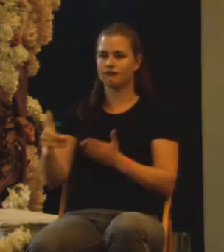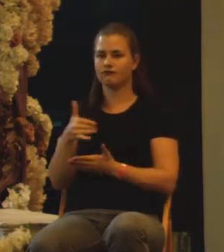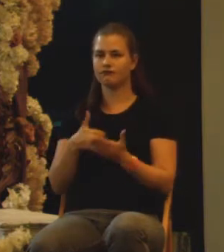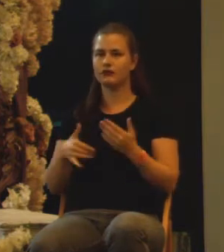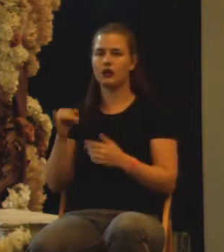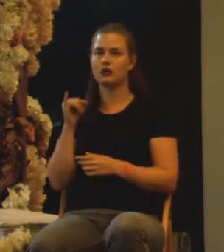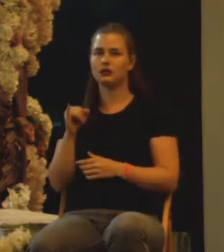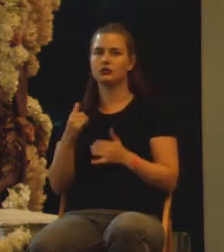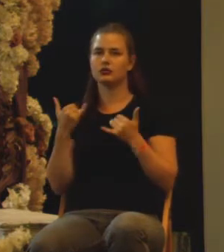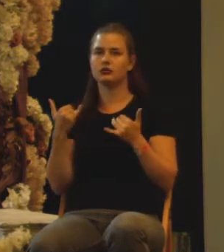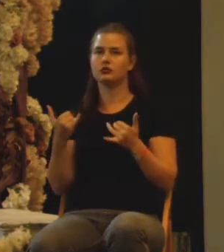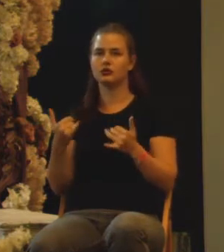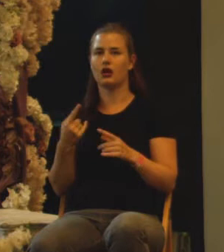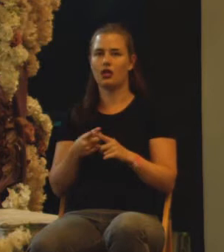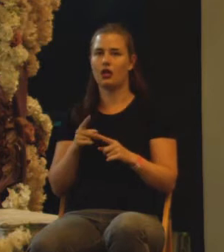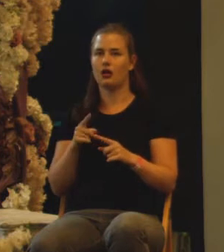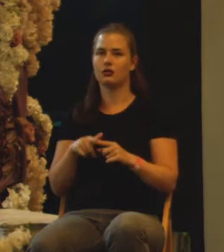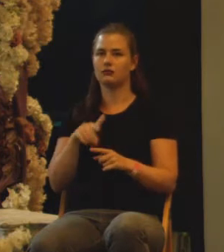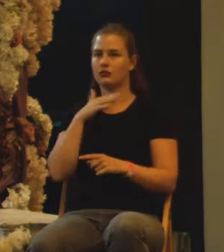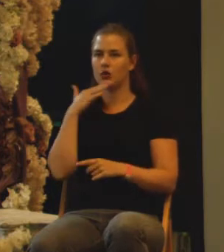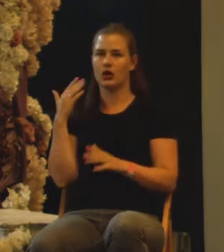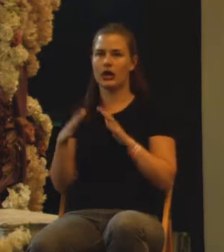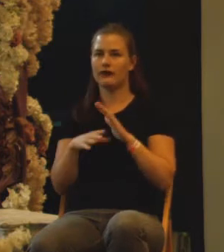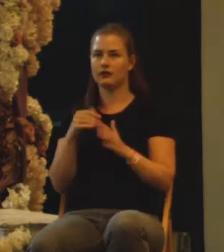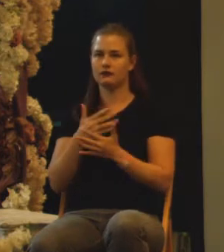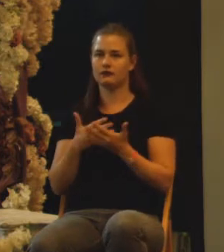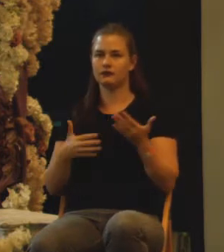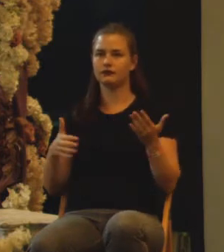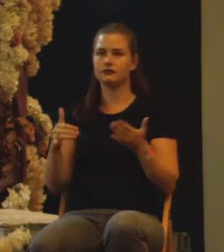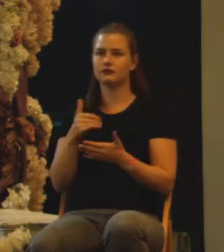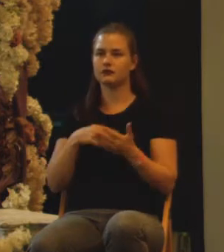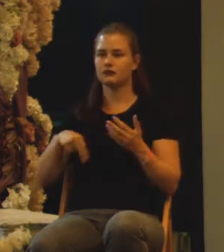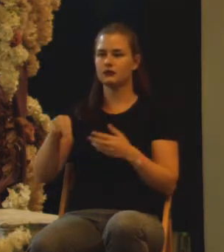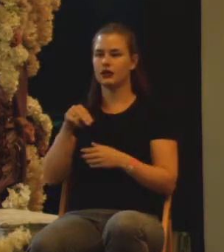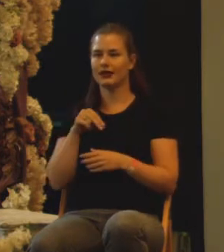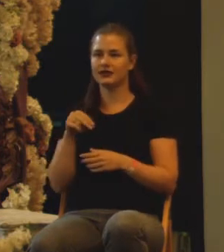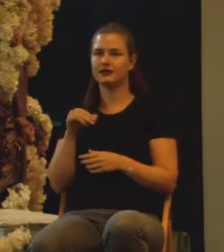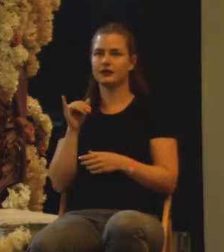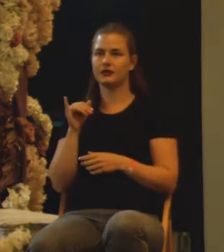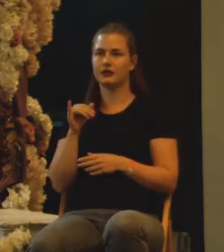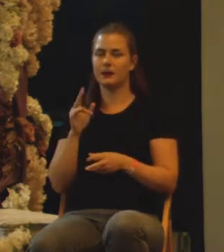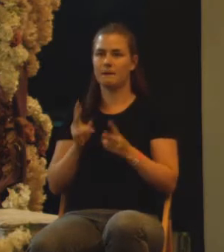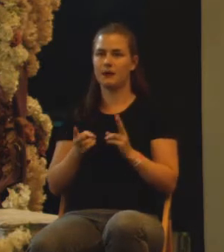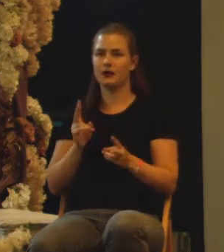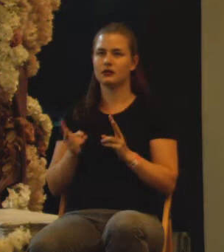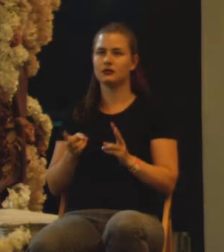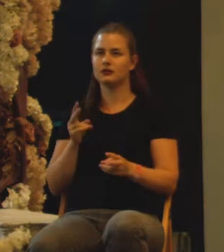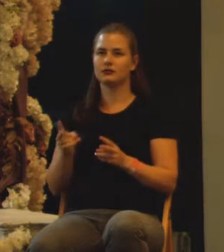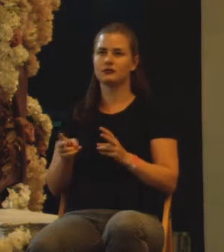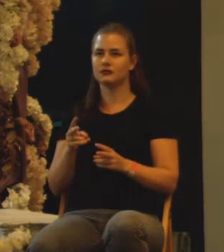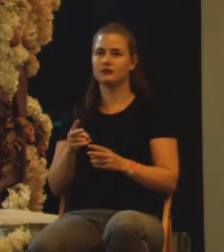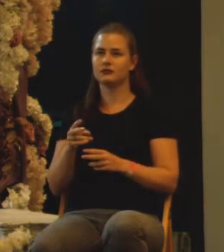масло. Сейчас, благо дела, миллион вариантов разного масла. Посолить его, порезать